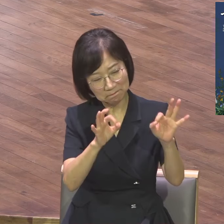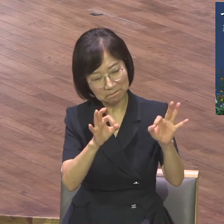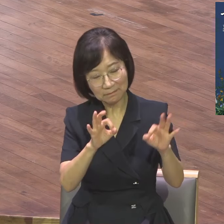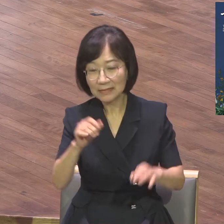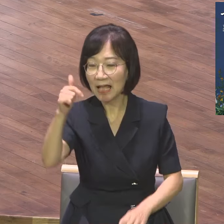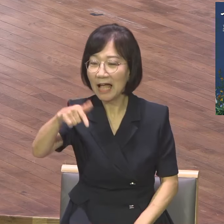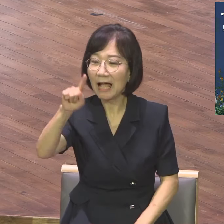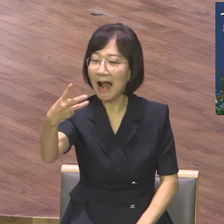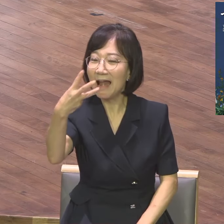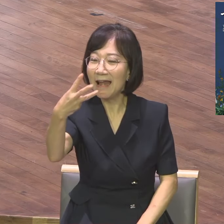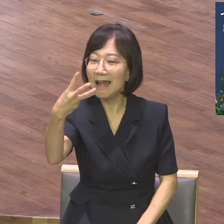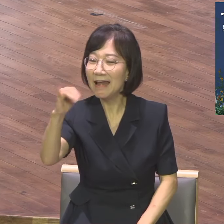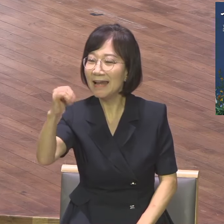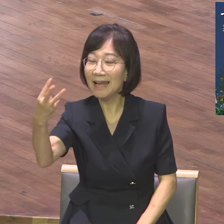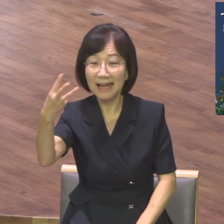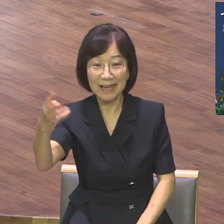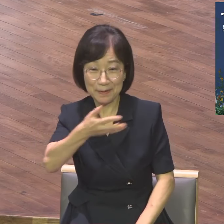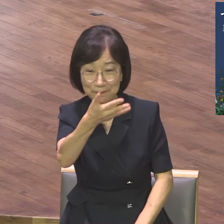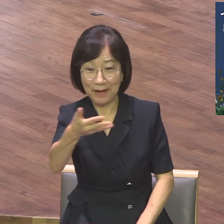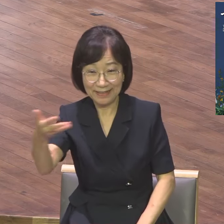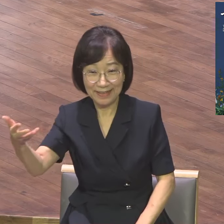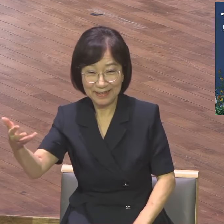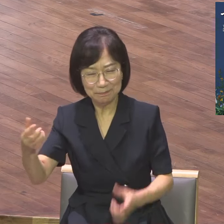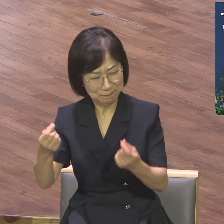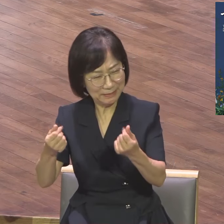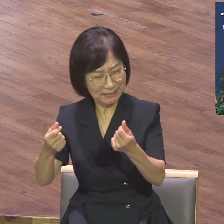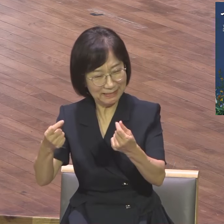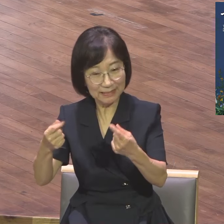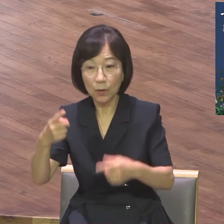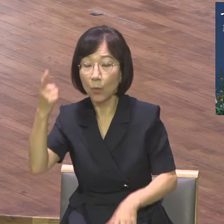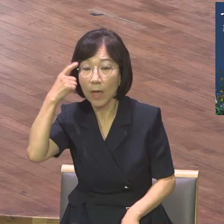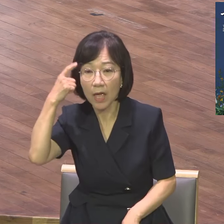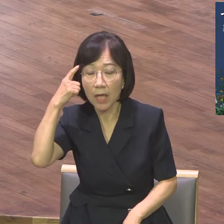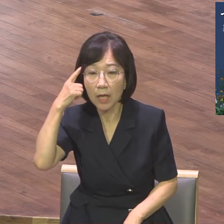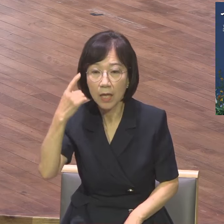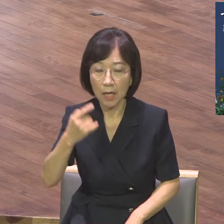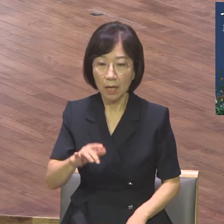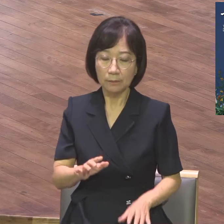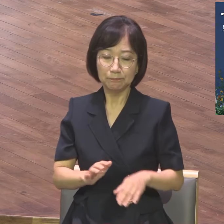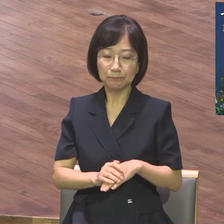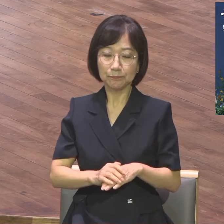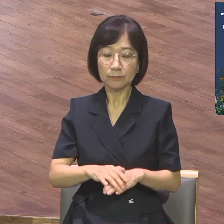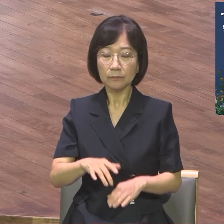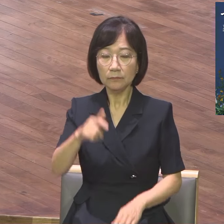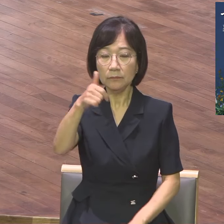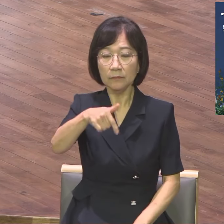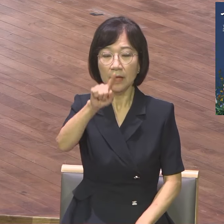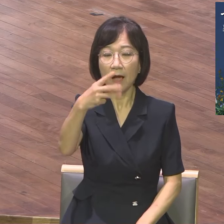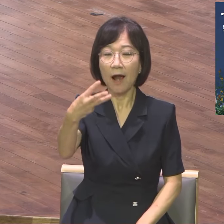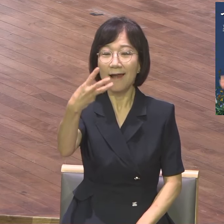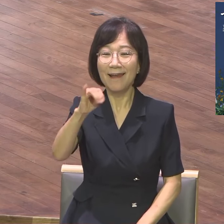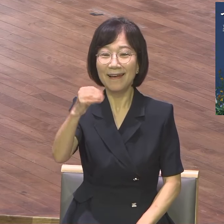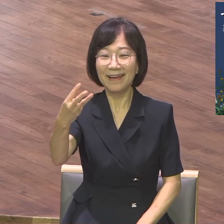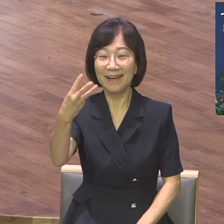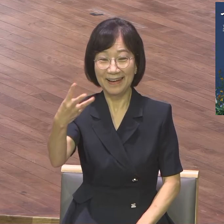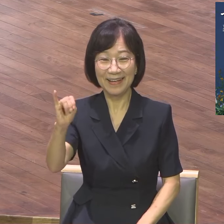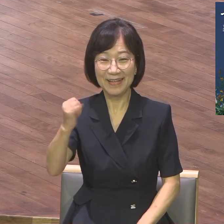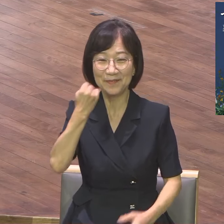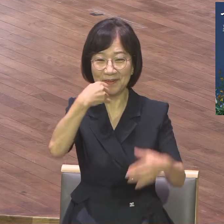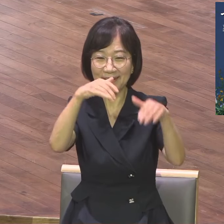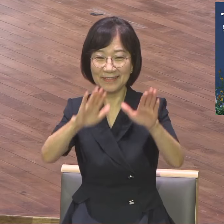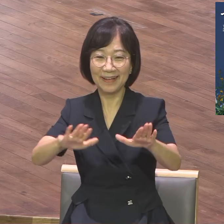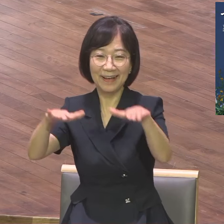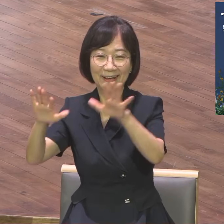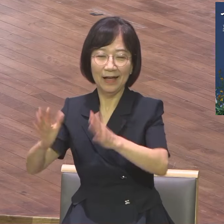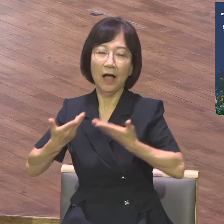그랬어요. 갈릴리 바다가 그렇더라고. 제가 가보니까 이건 뭐 갑자기 찬송 부른다고 부르는데 갑자기 팍 쳐보고